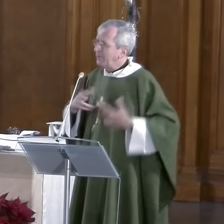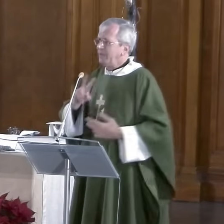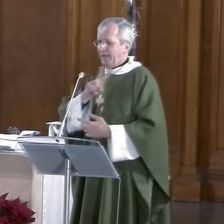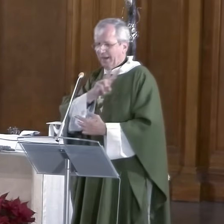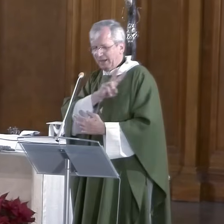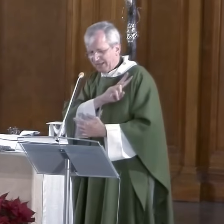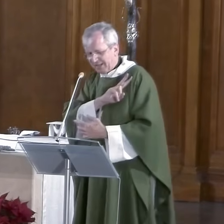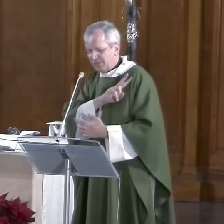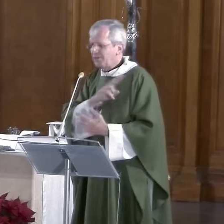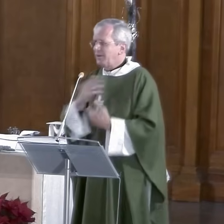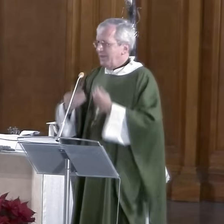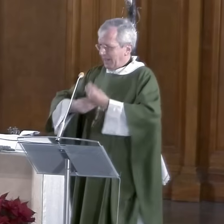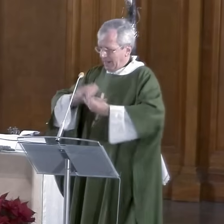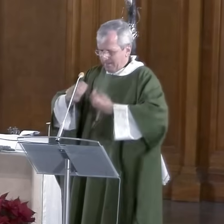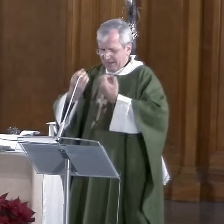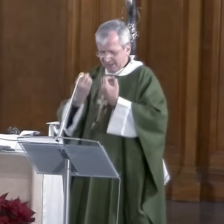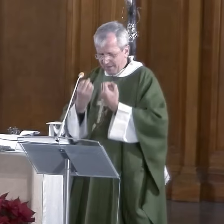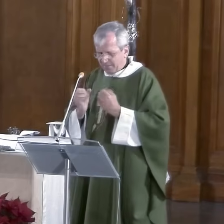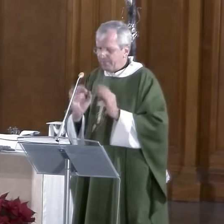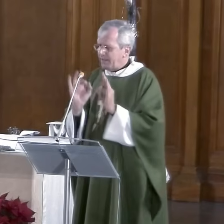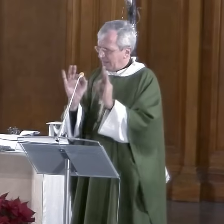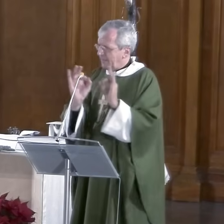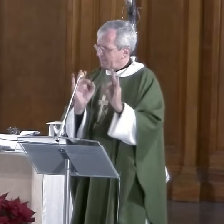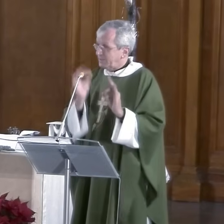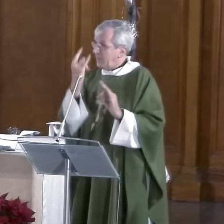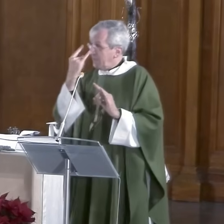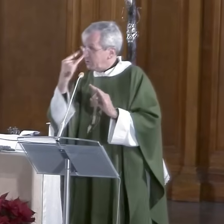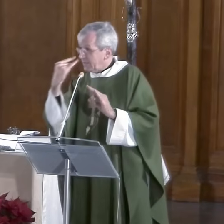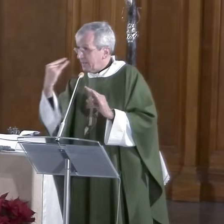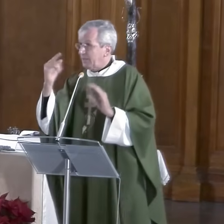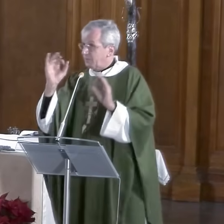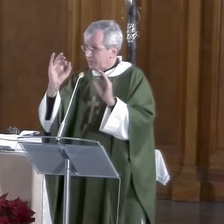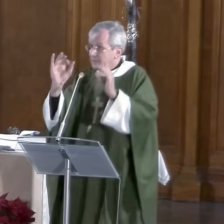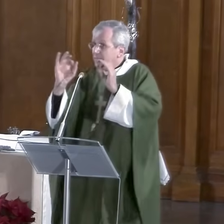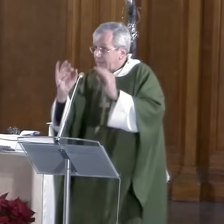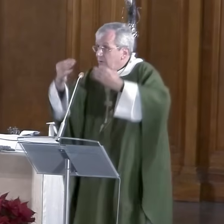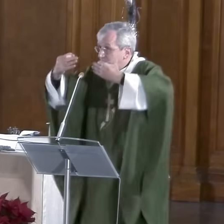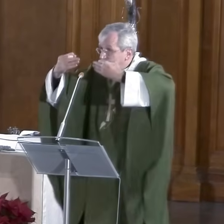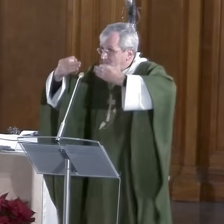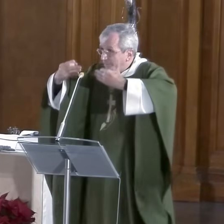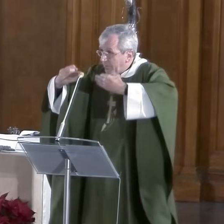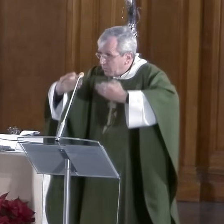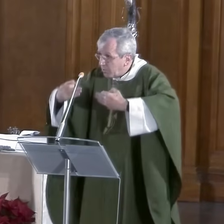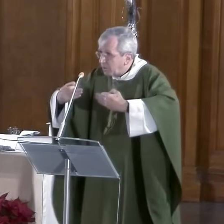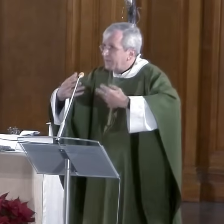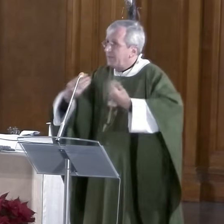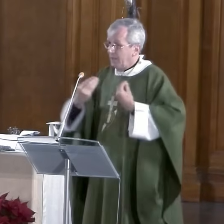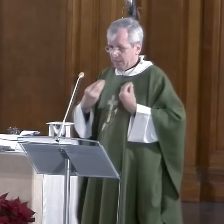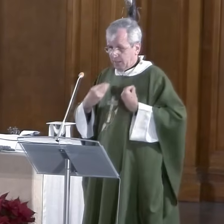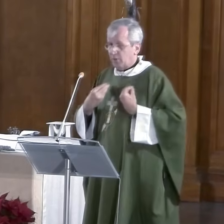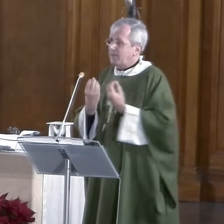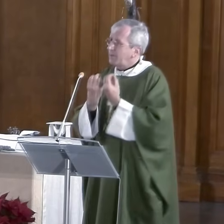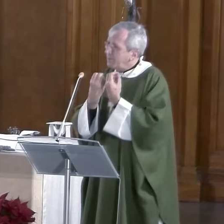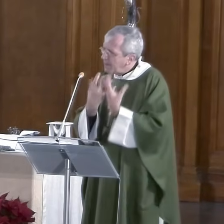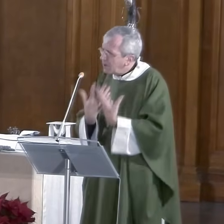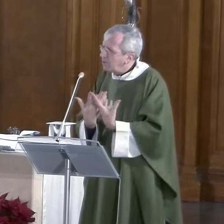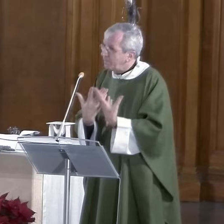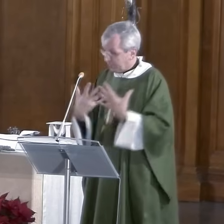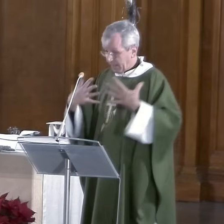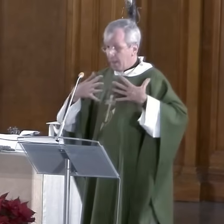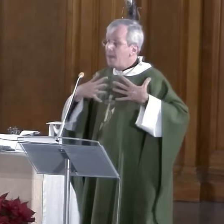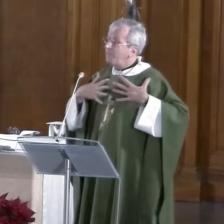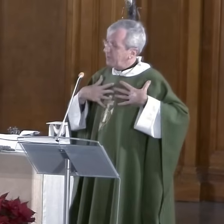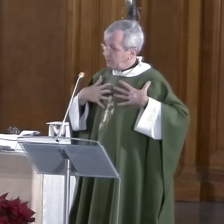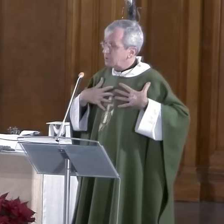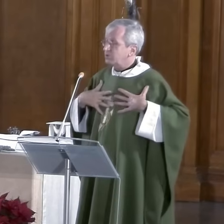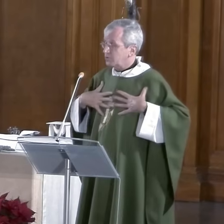cuerpo, en el sexo, en saber vivir, pues esos atractivos que dices, hey, tengo que saber poner un orden, tengo que saber vivirlo. ¿Por